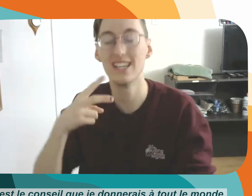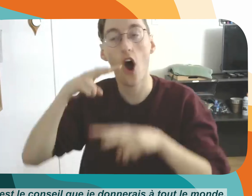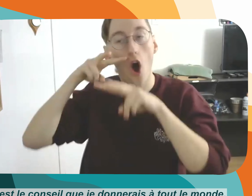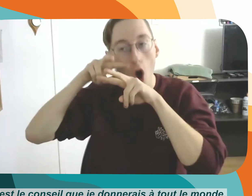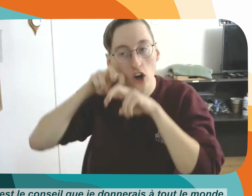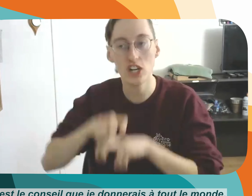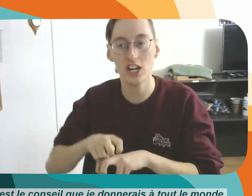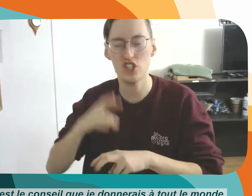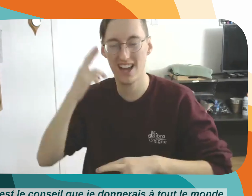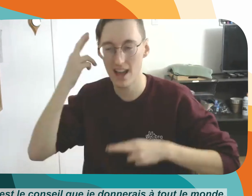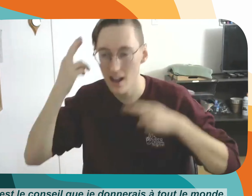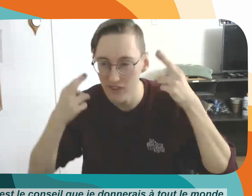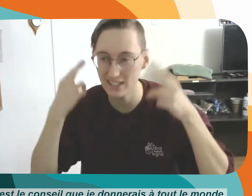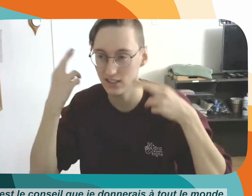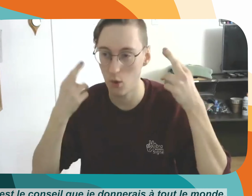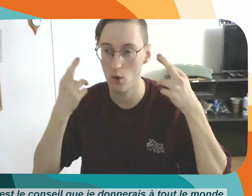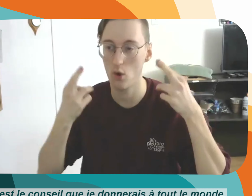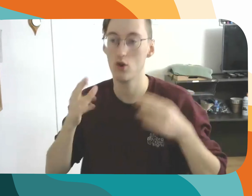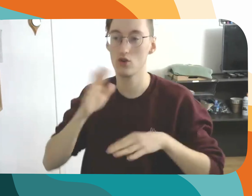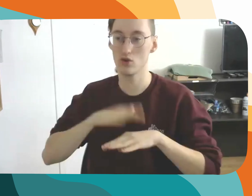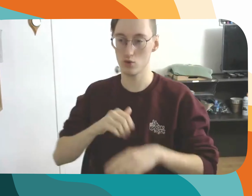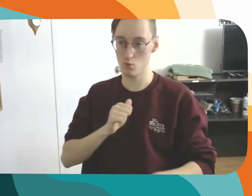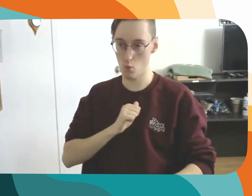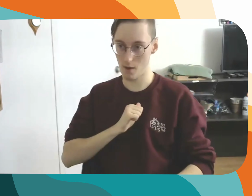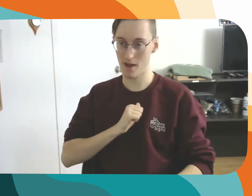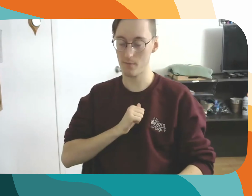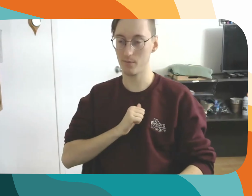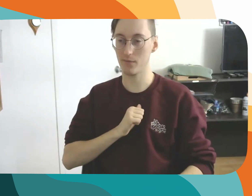C'est le conseil que je donnerais à tout le monde.